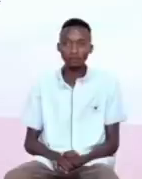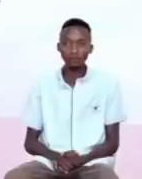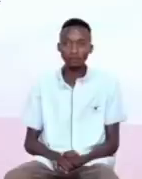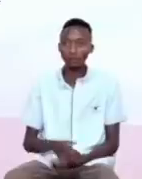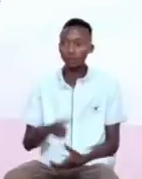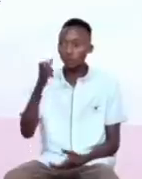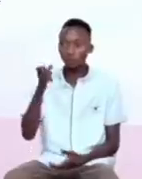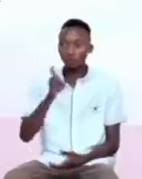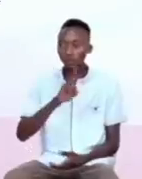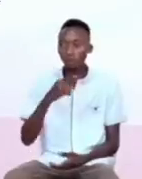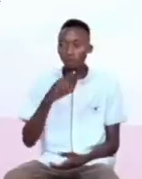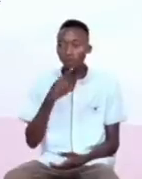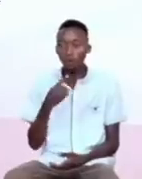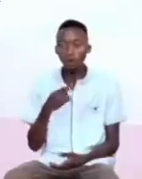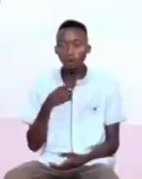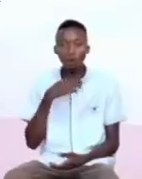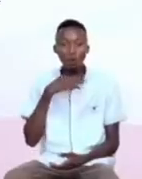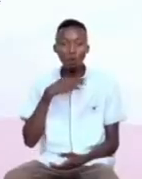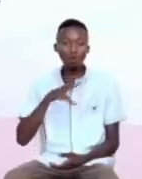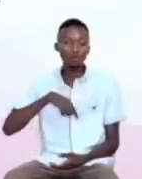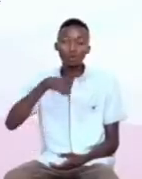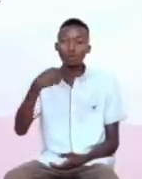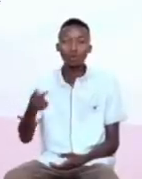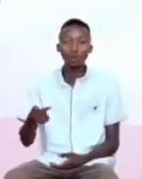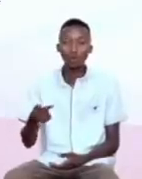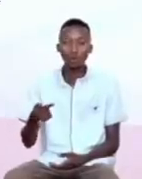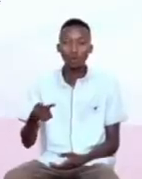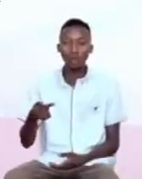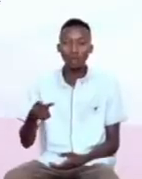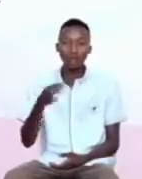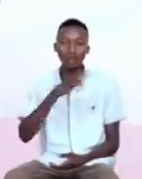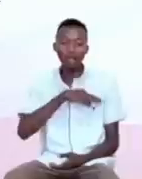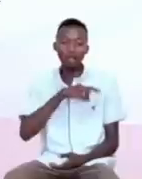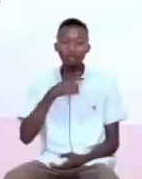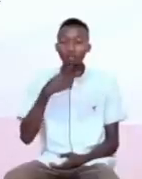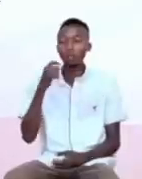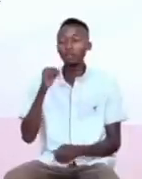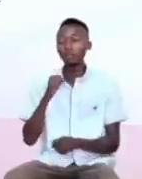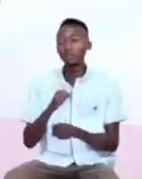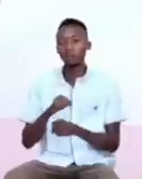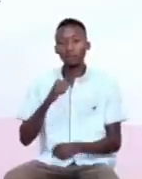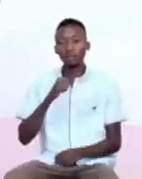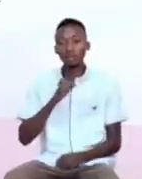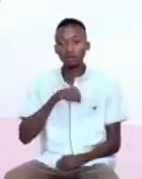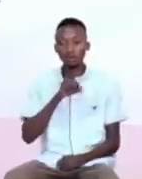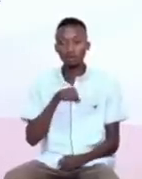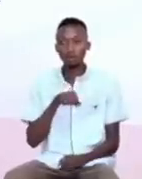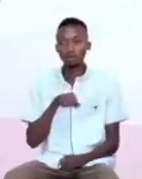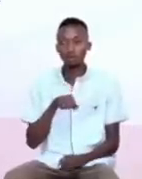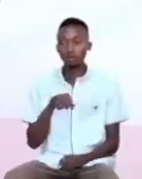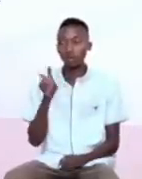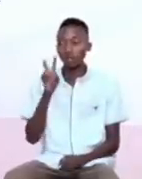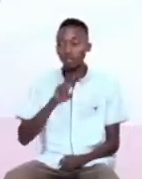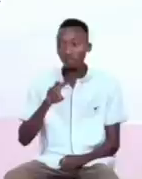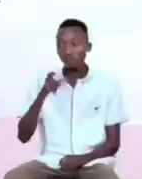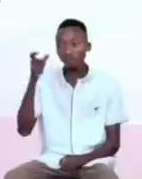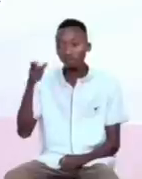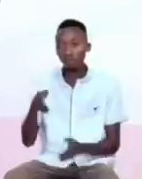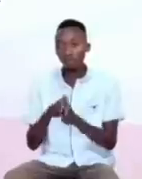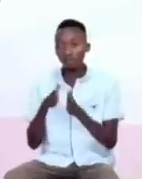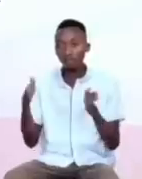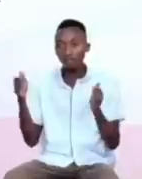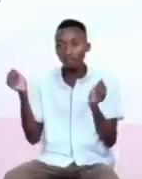Mtu asikudanganye hapa tutatoa ajira na unasema ndio ajira zinatoka. Nenda kaangalie interview ambazo zinafanyika. Wanatafuta